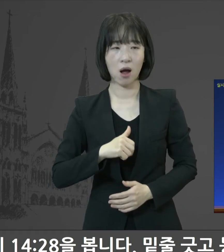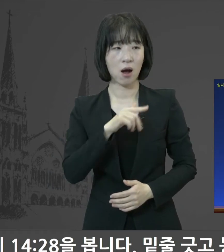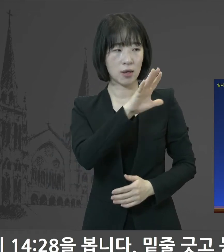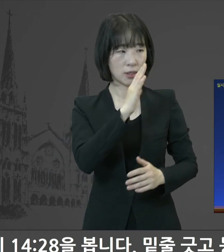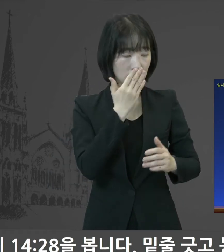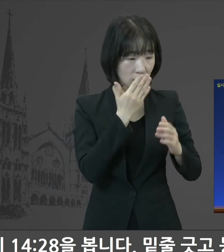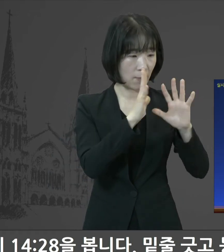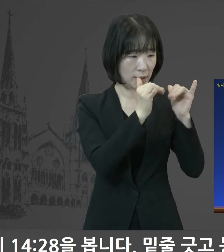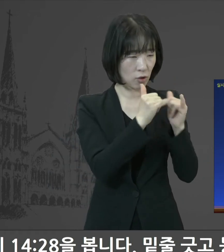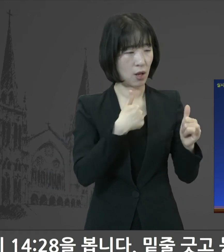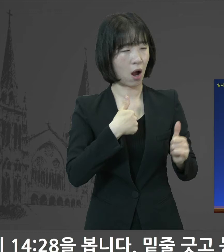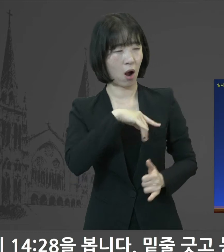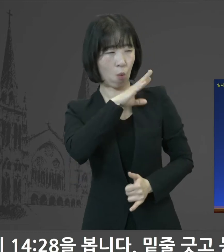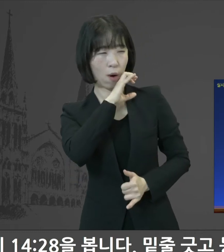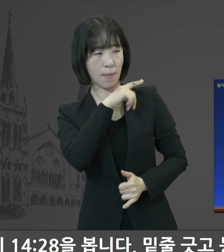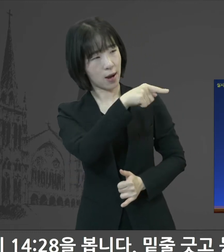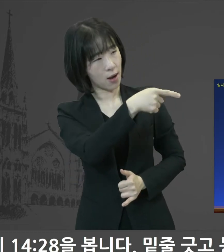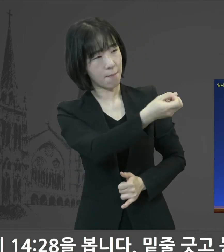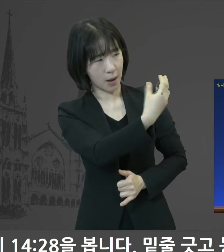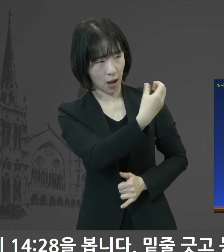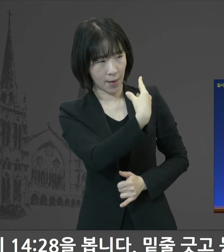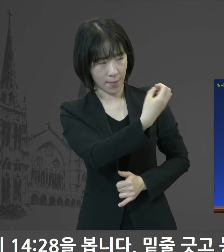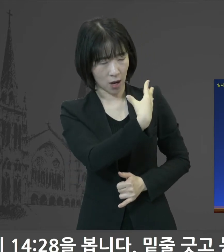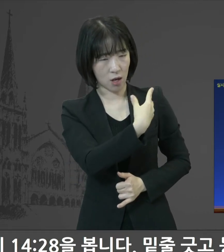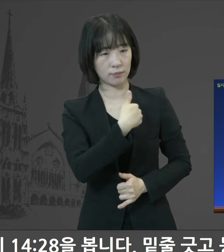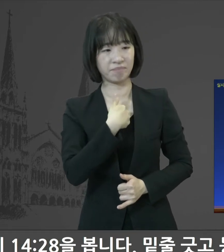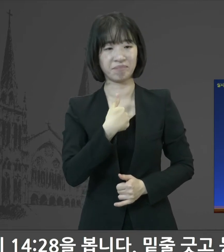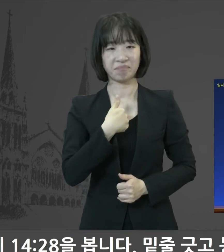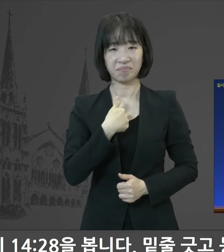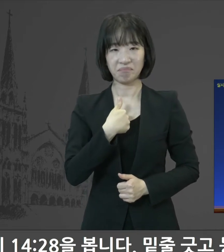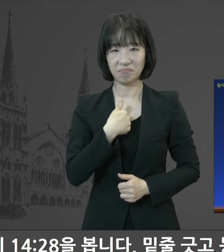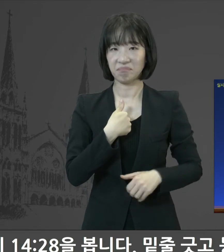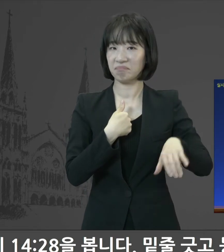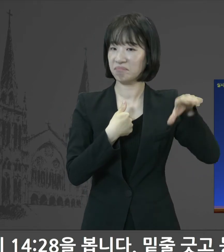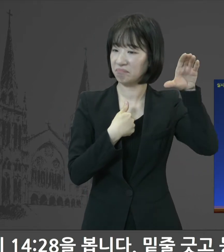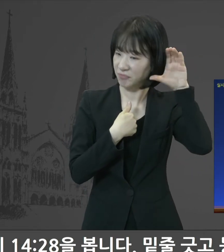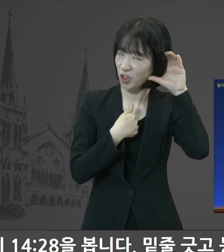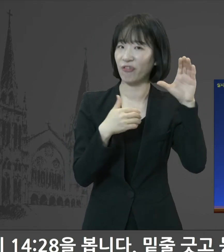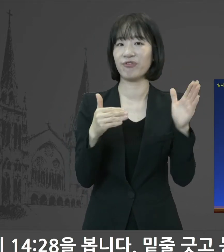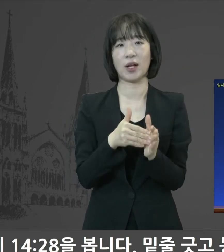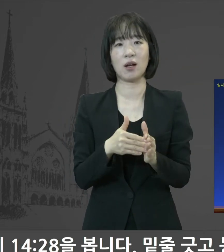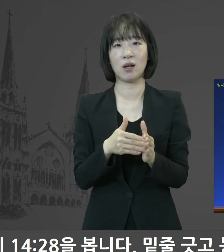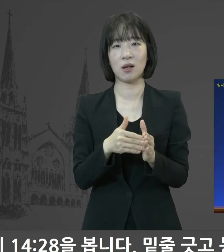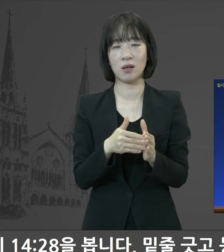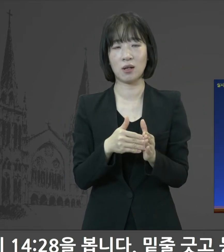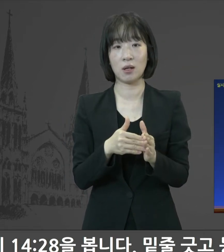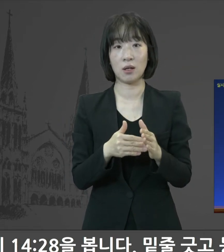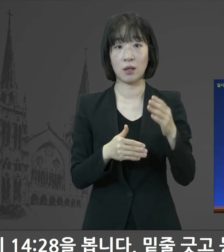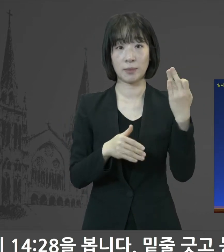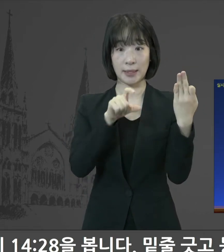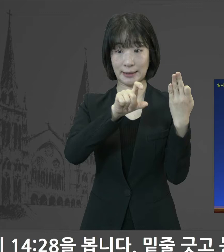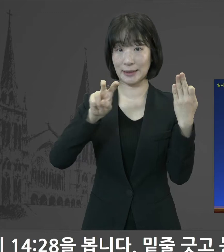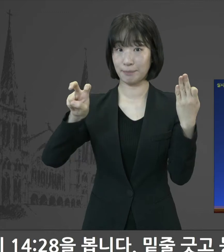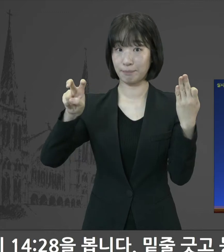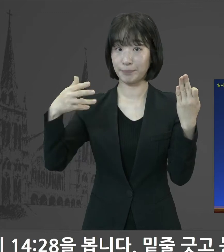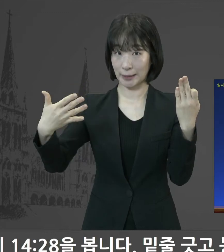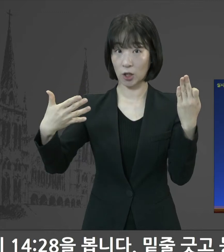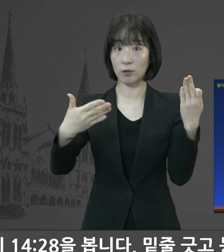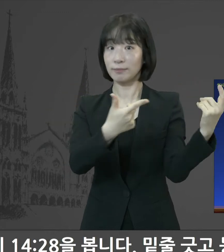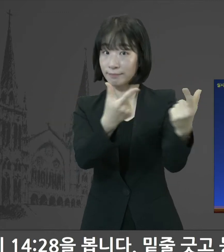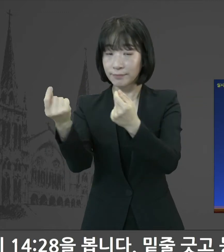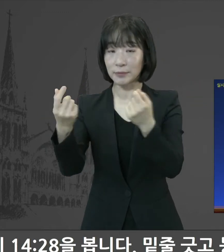향하여 원망하는 바 그 원망하는 말을 내가 들었노라. 28절 같이 읽겠습니다.